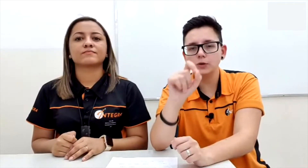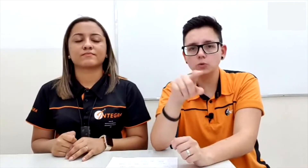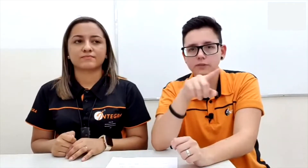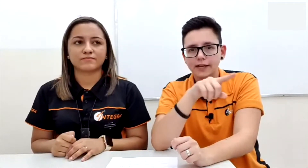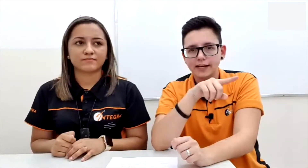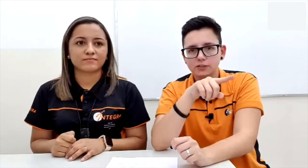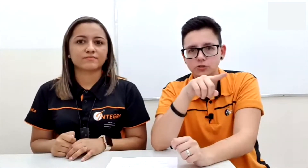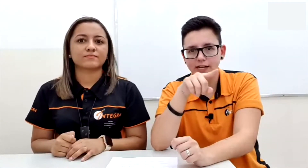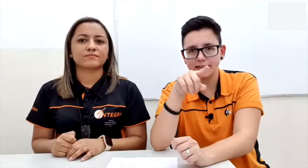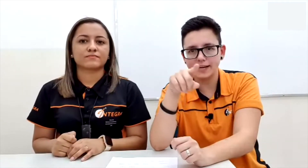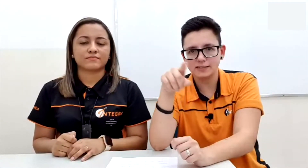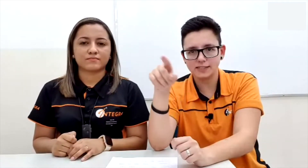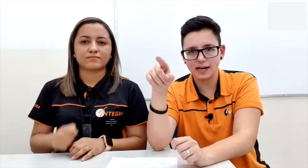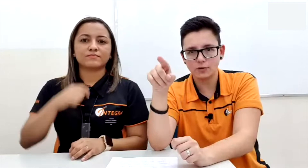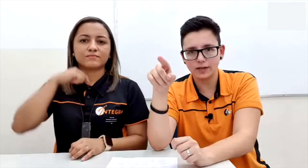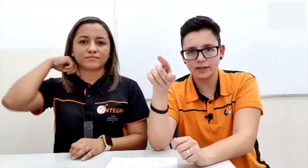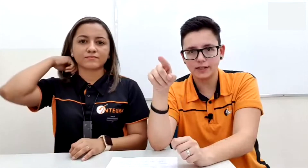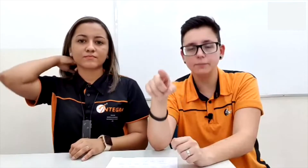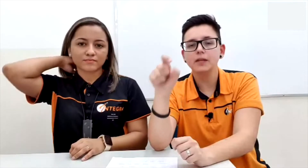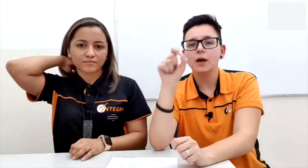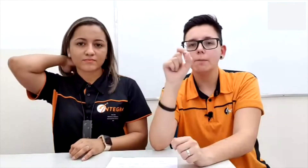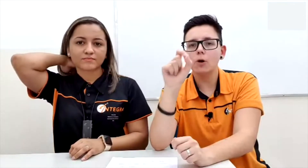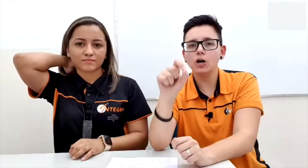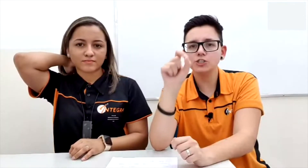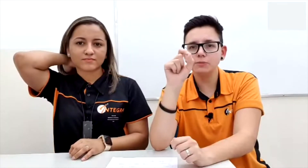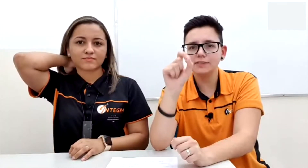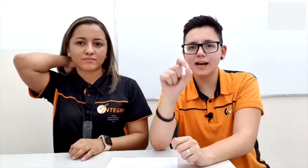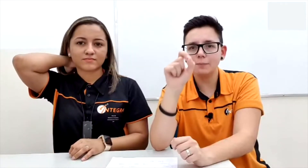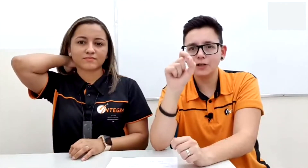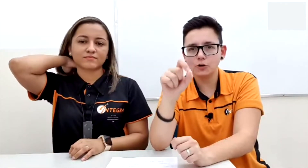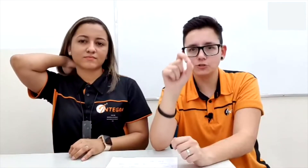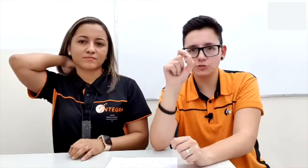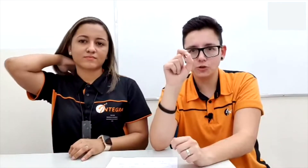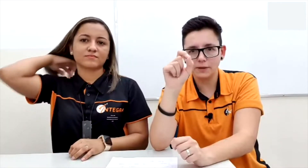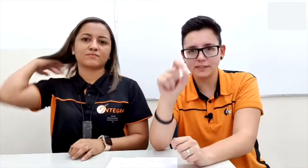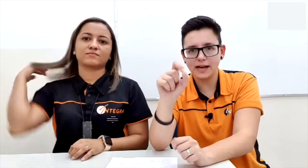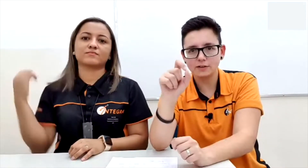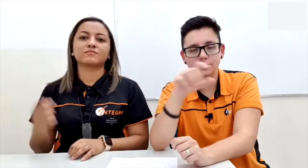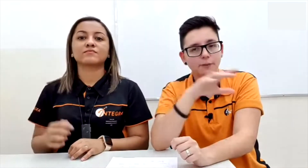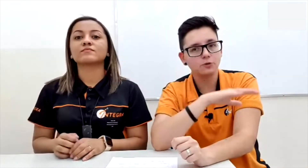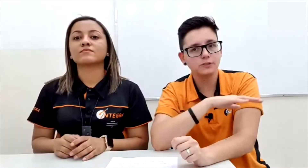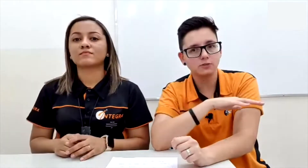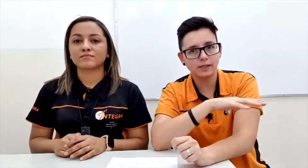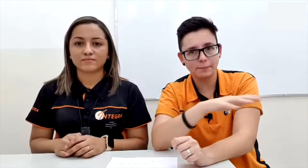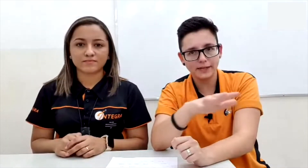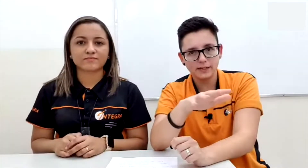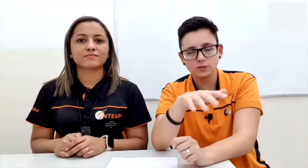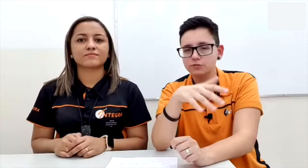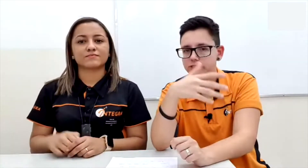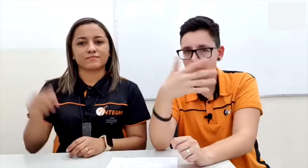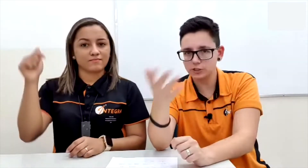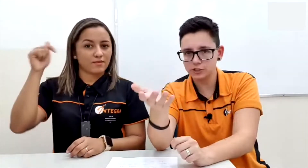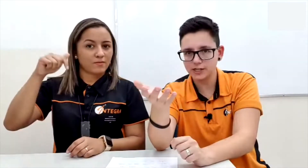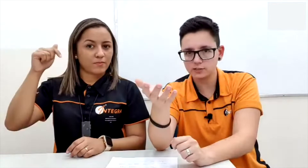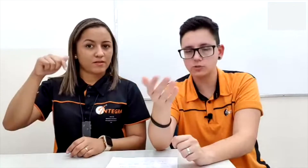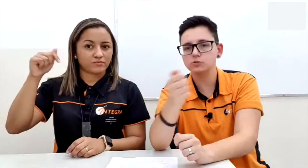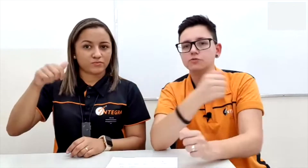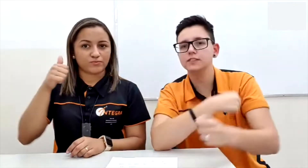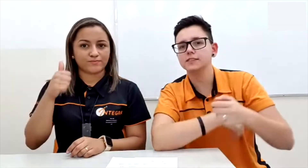pergunta relacionada a essa aula aqui, pode mandar para nós nos comentários que a produção está pegando e você pode tirar suas dúvidas aqui